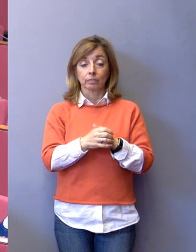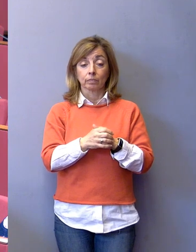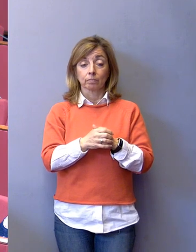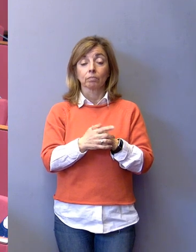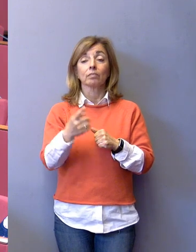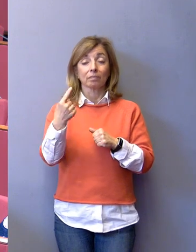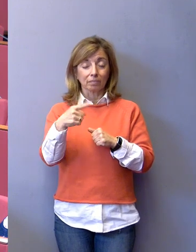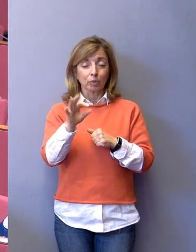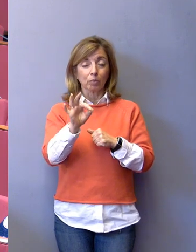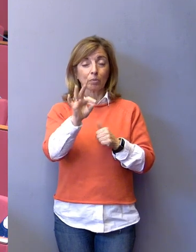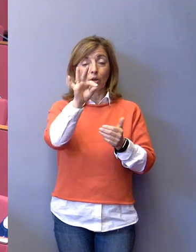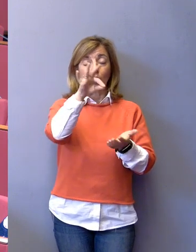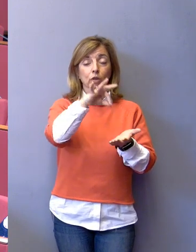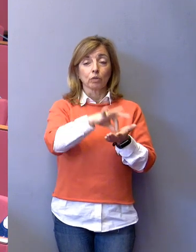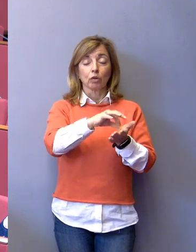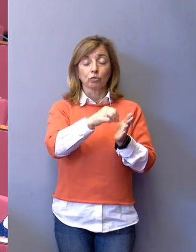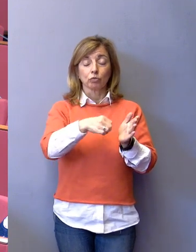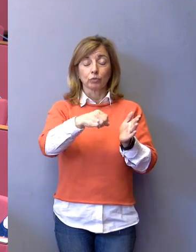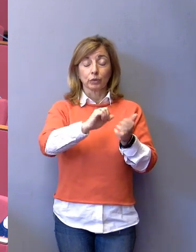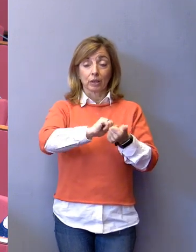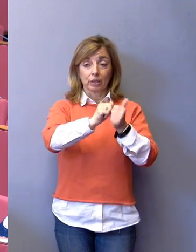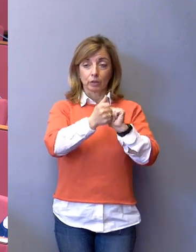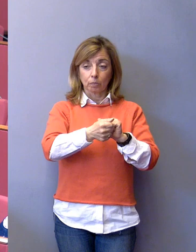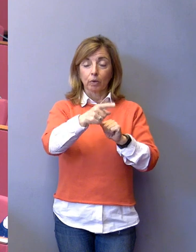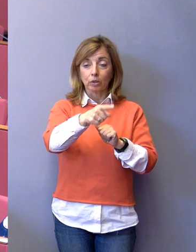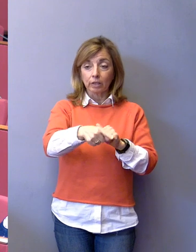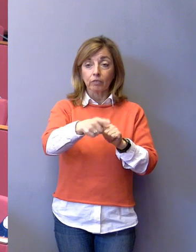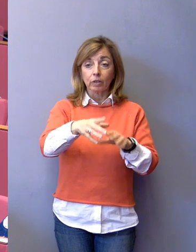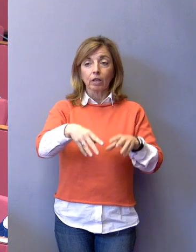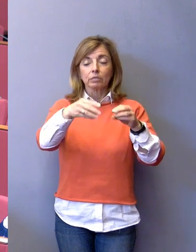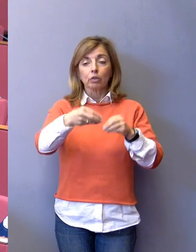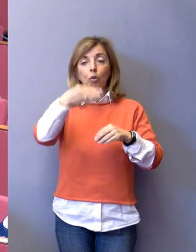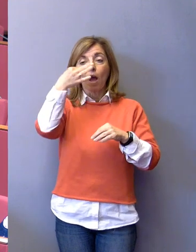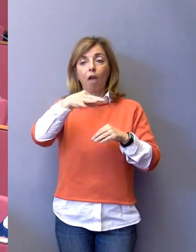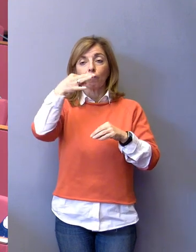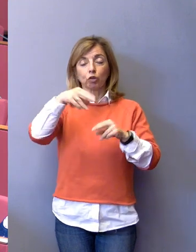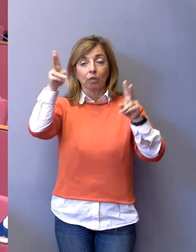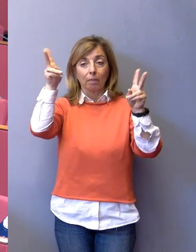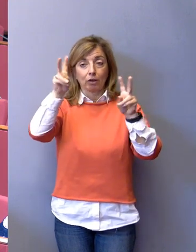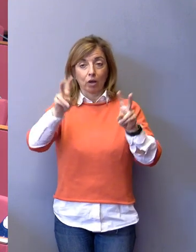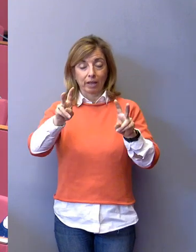efficientamento energetico che la delibera prescrive